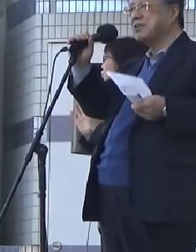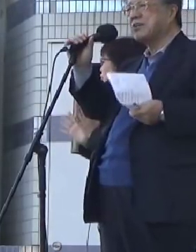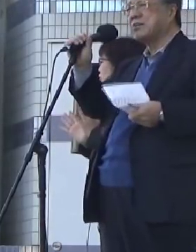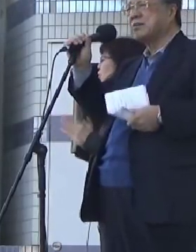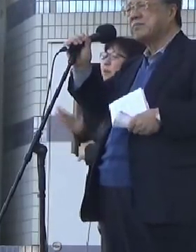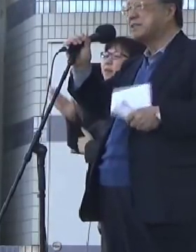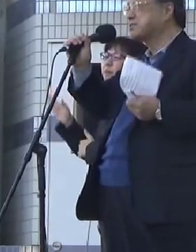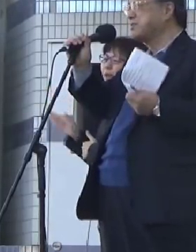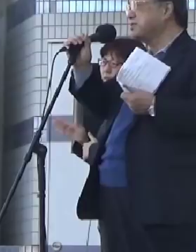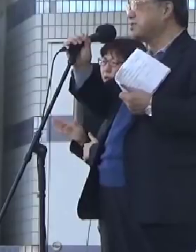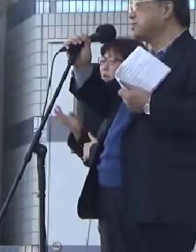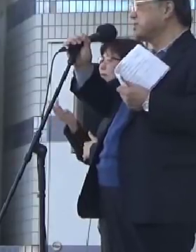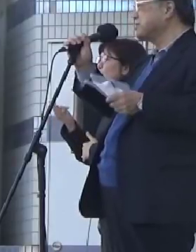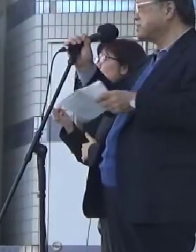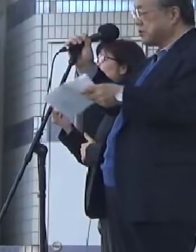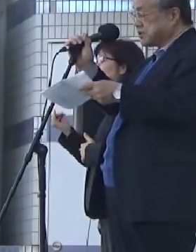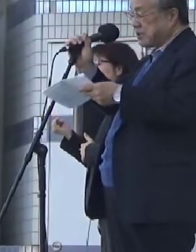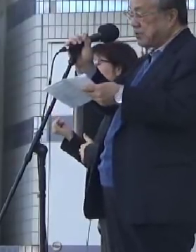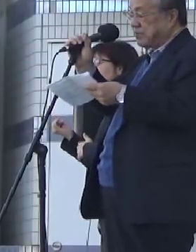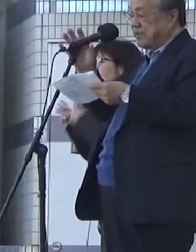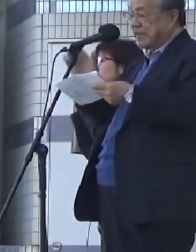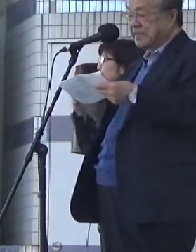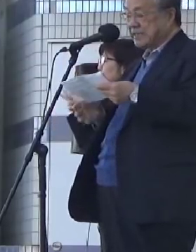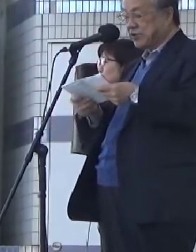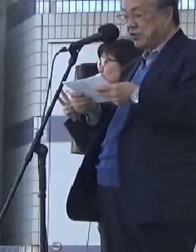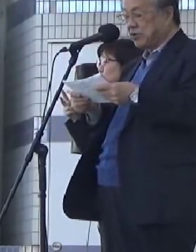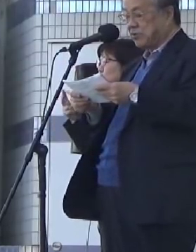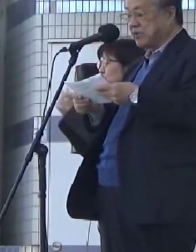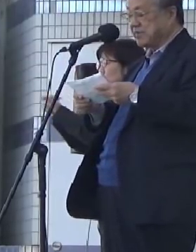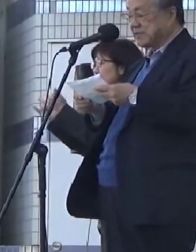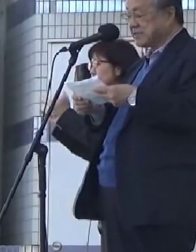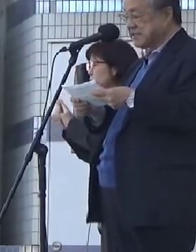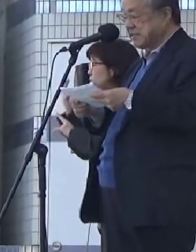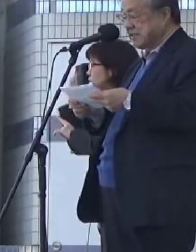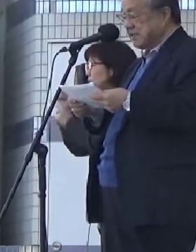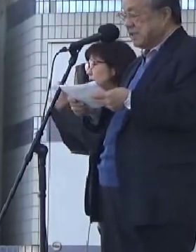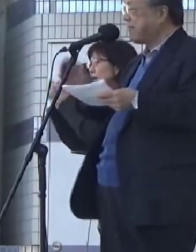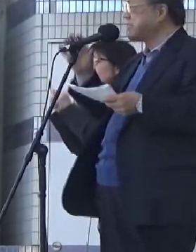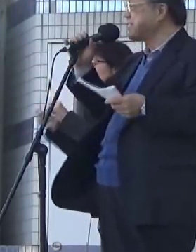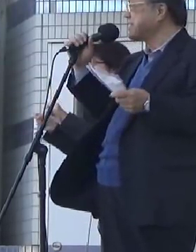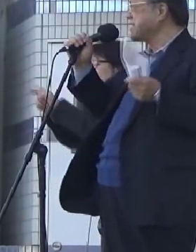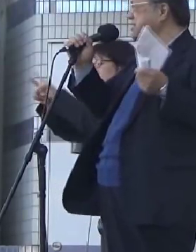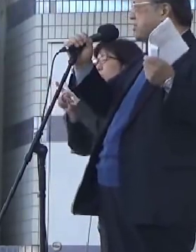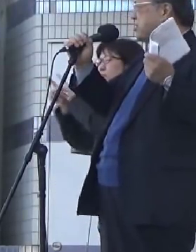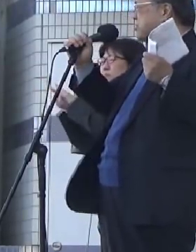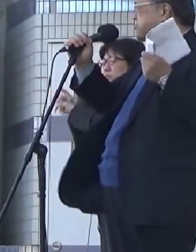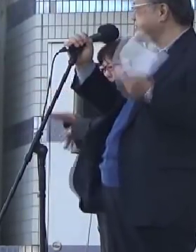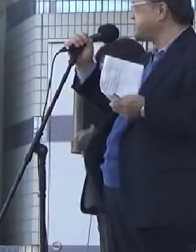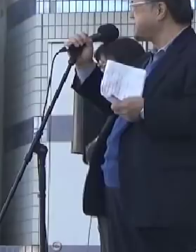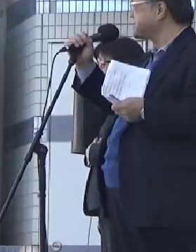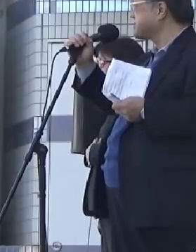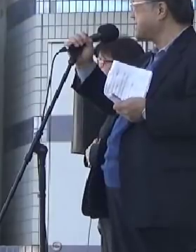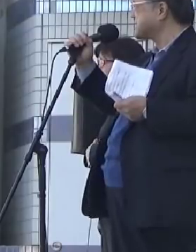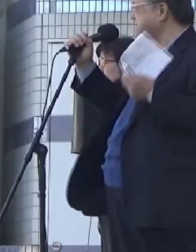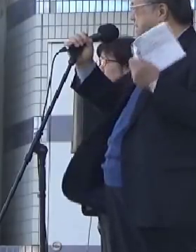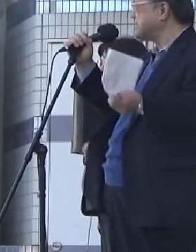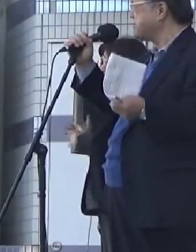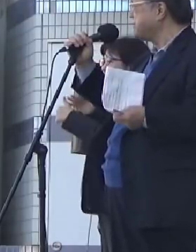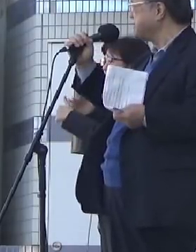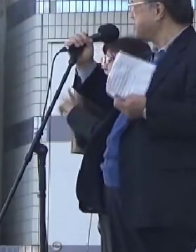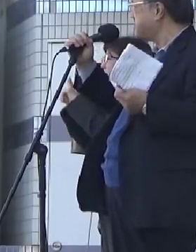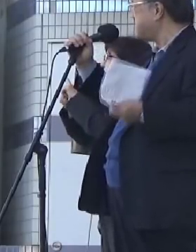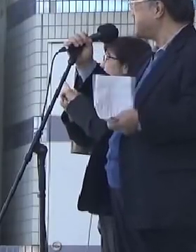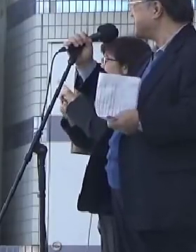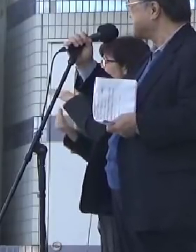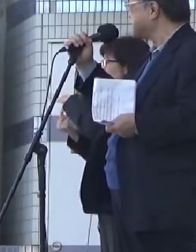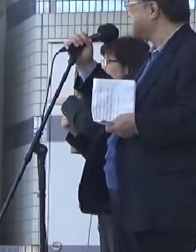いくつかのマスコミの世論調査を見られたと思います。安倍政権の不支持率は高